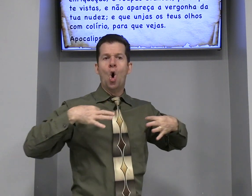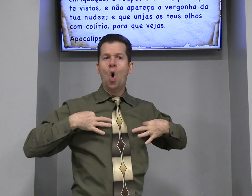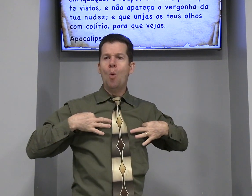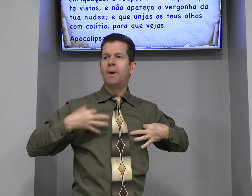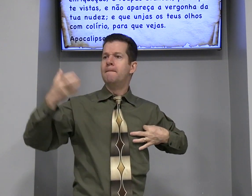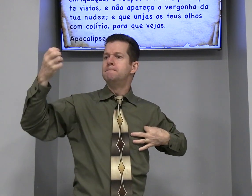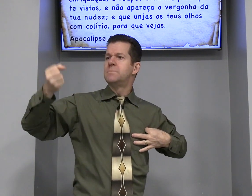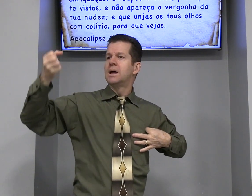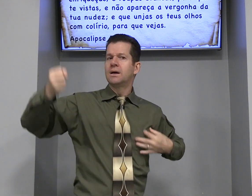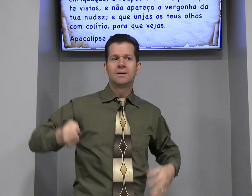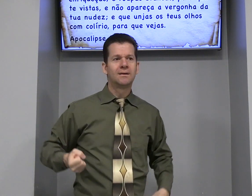rico.